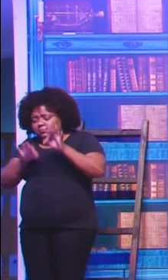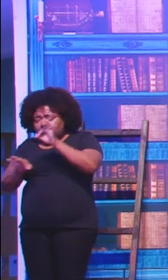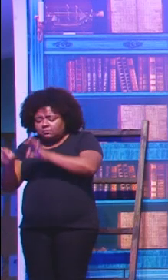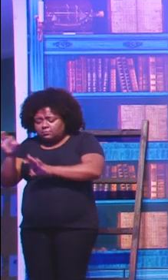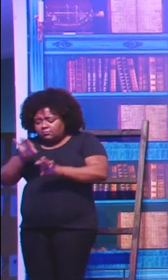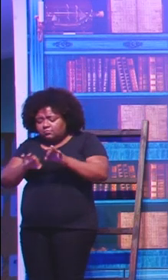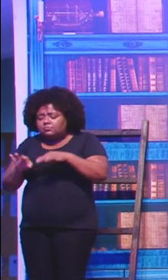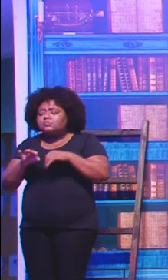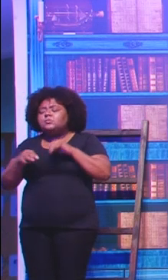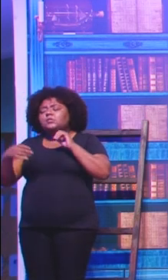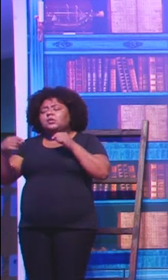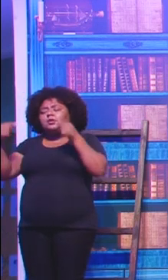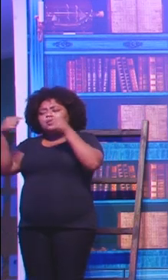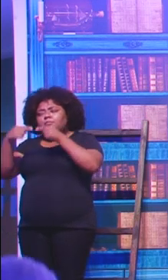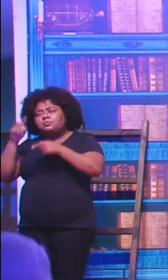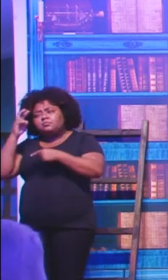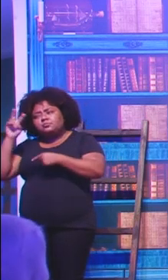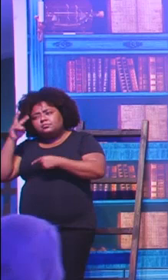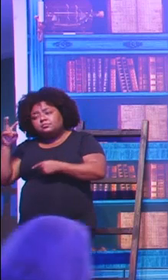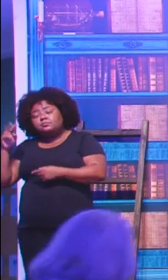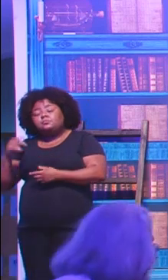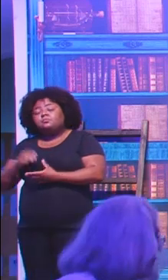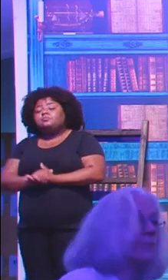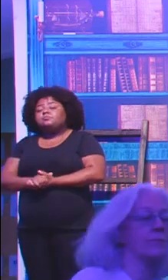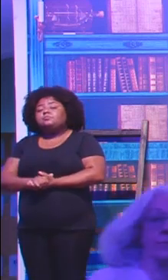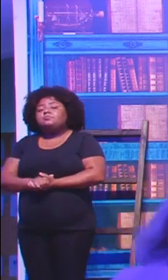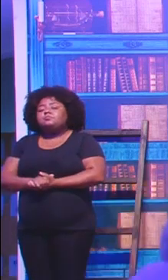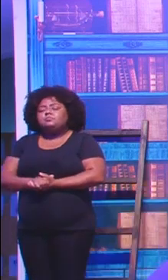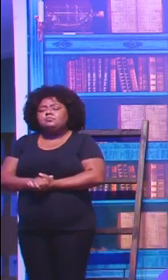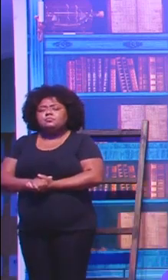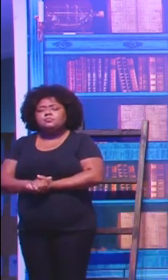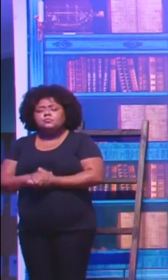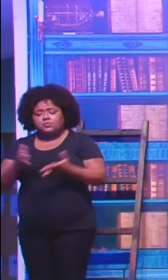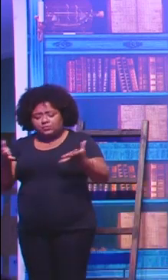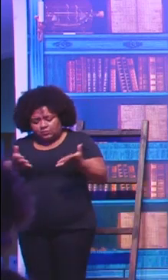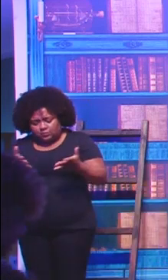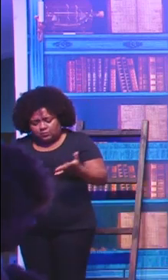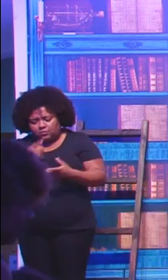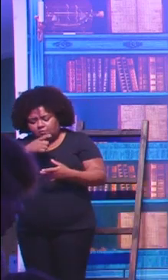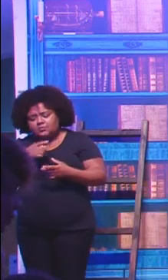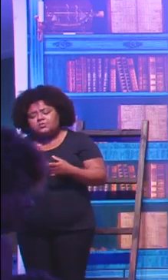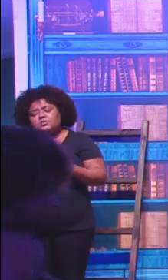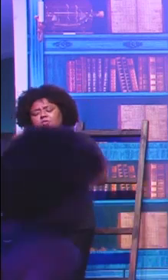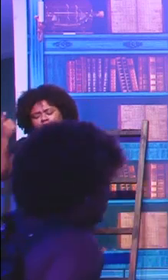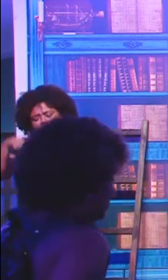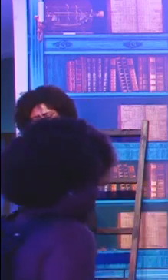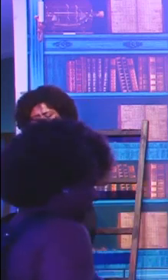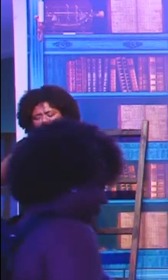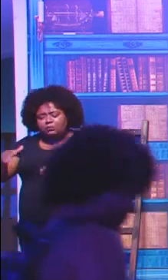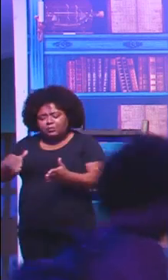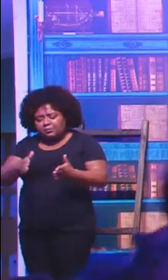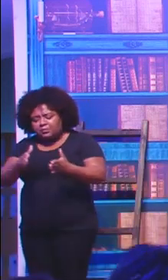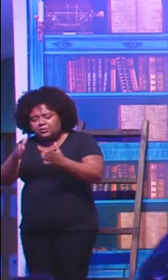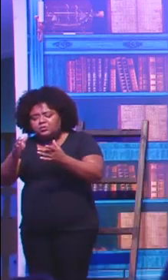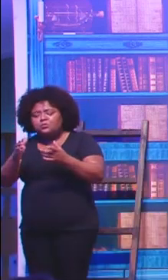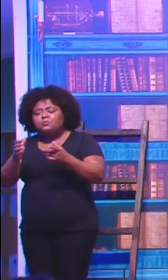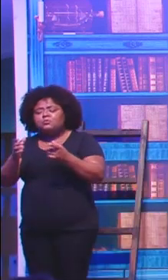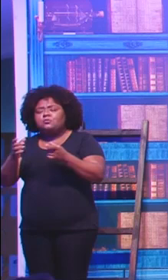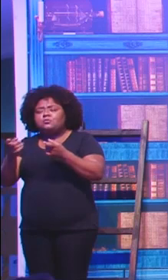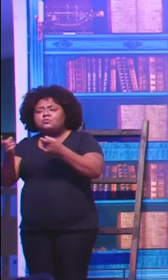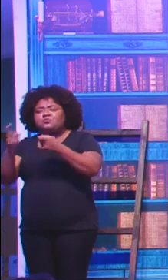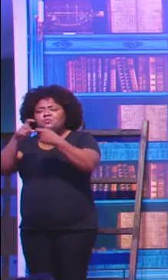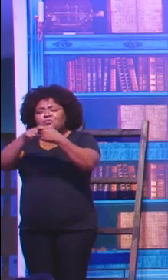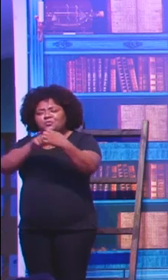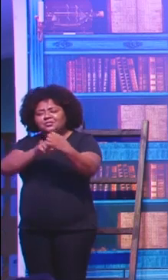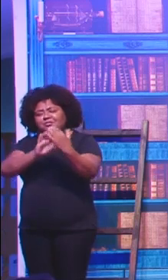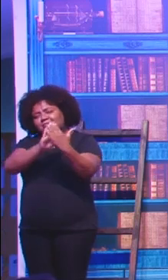e a gente volta ao ostracismo. Né? E agora você é que faz esse caminho de retorno, literalmente, para casa, com